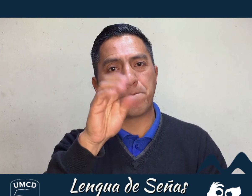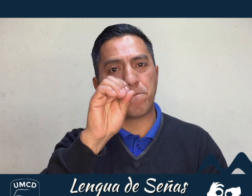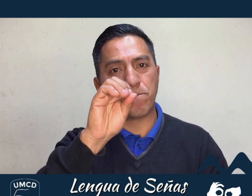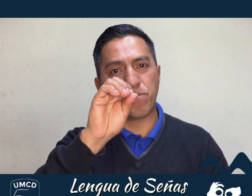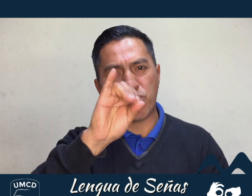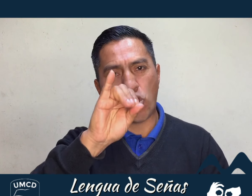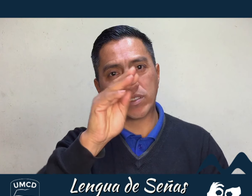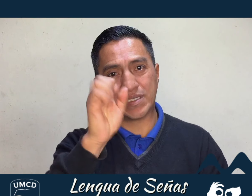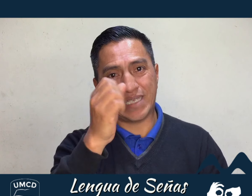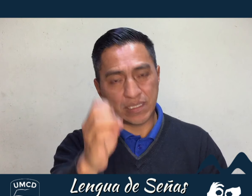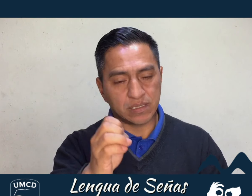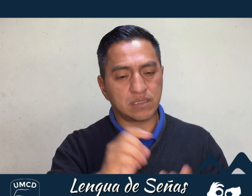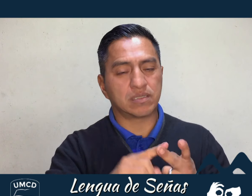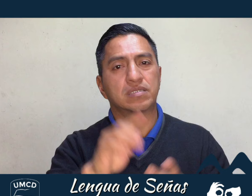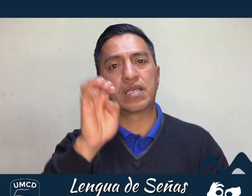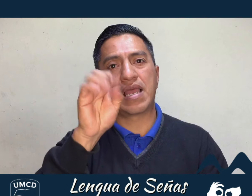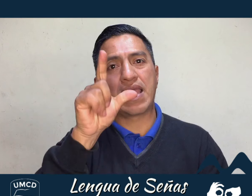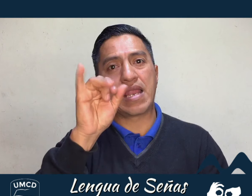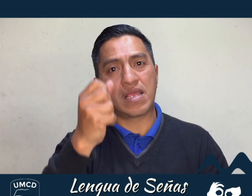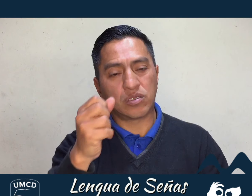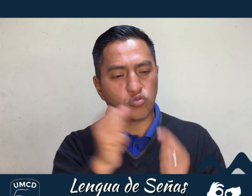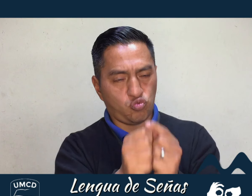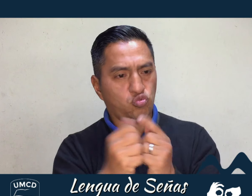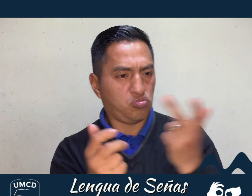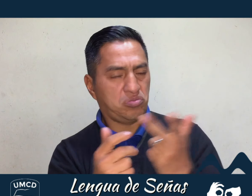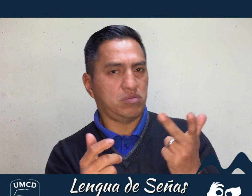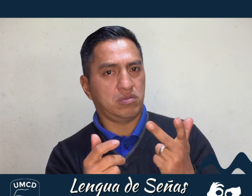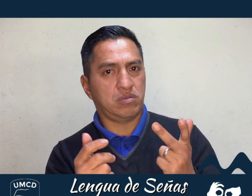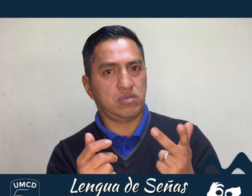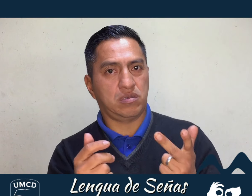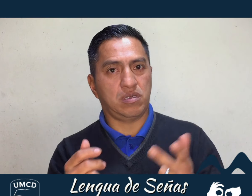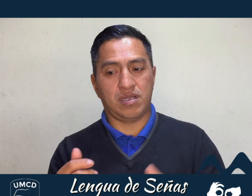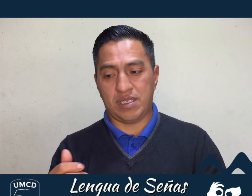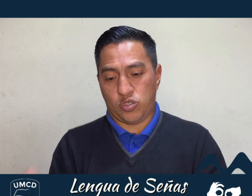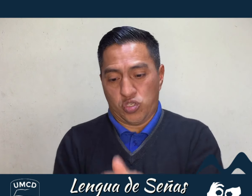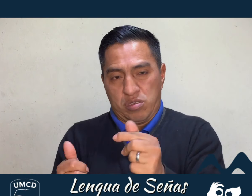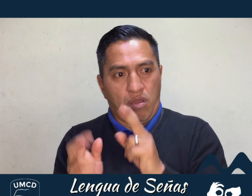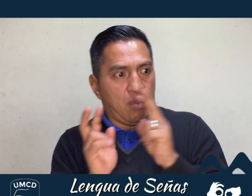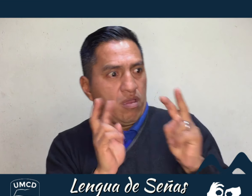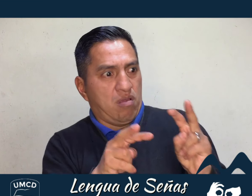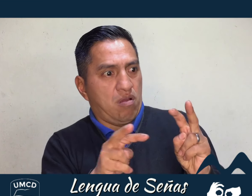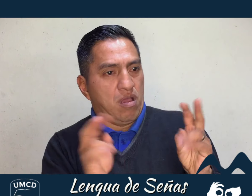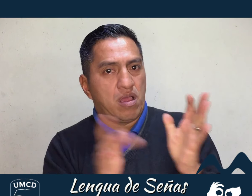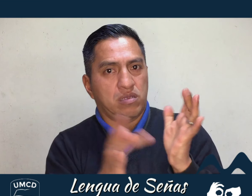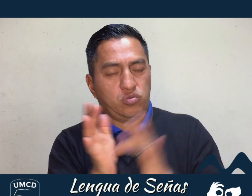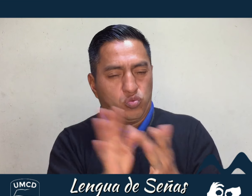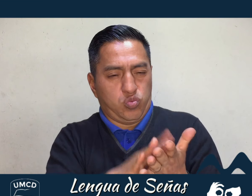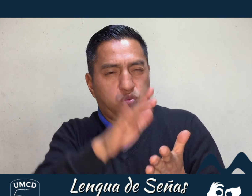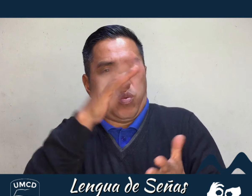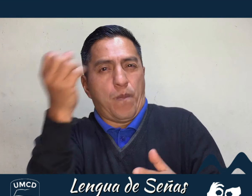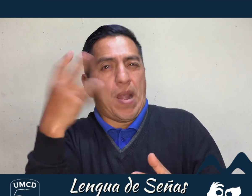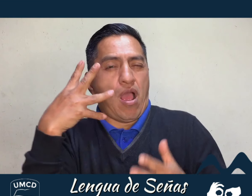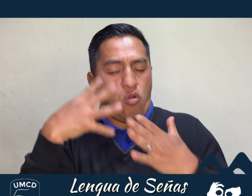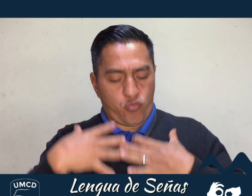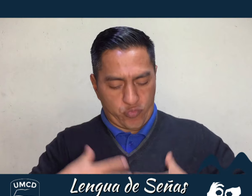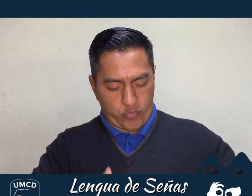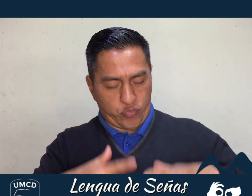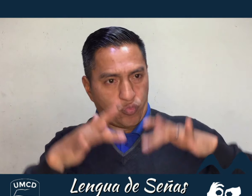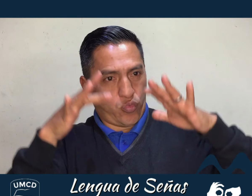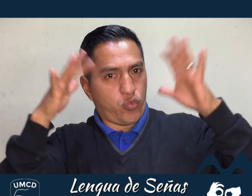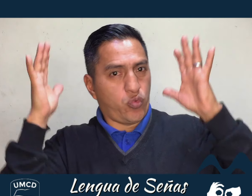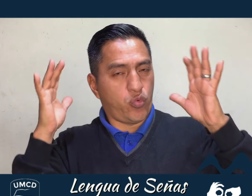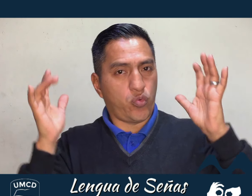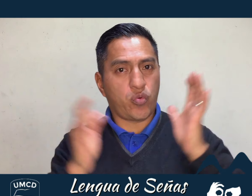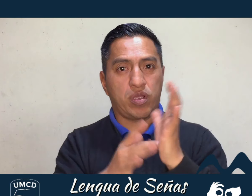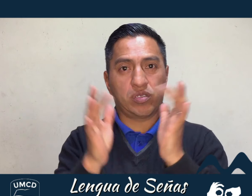llamándoles la atención y diciéndoles: este es mi Hijo amado, a él oíd.